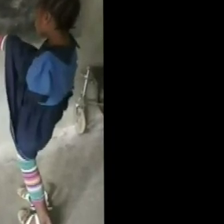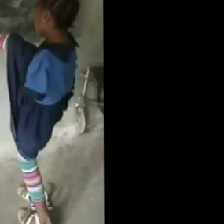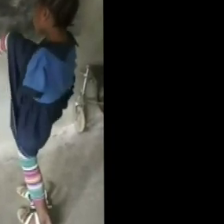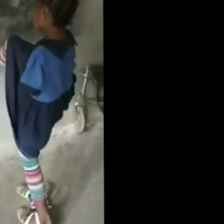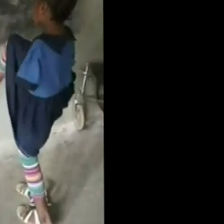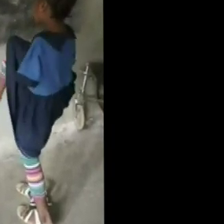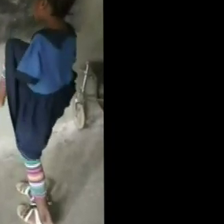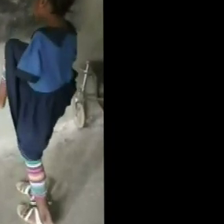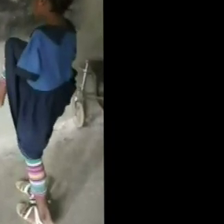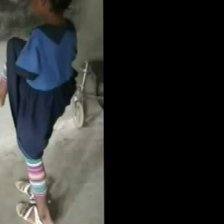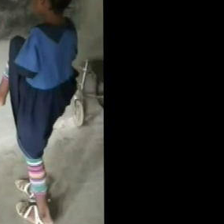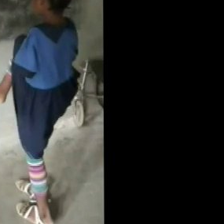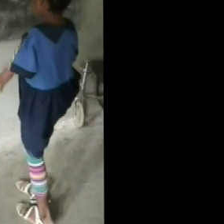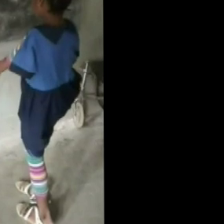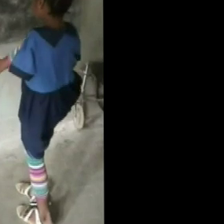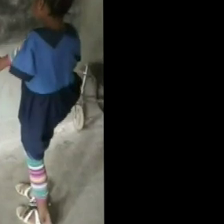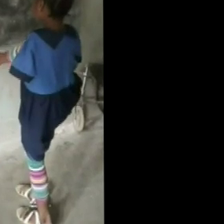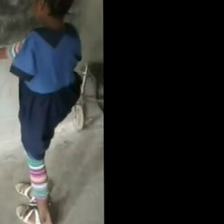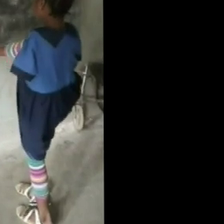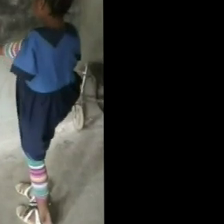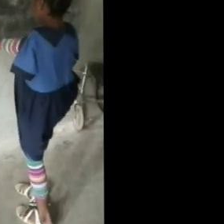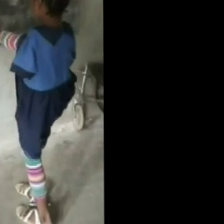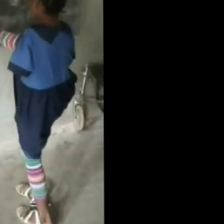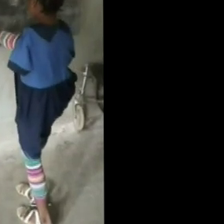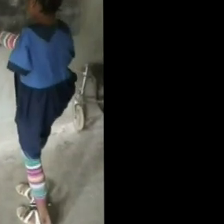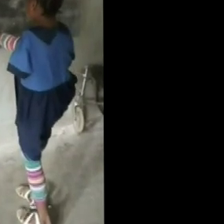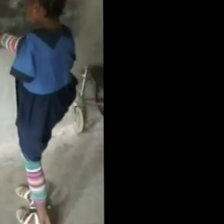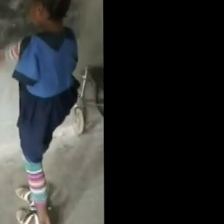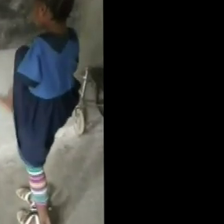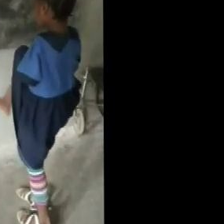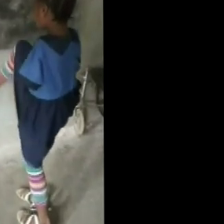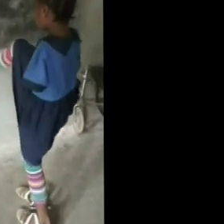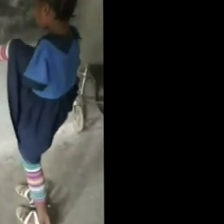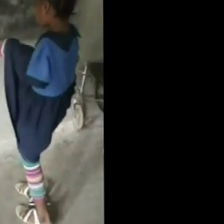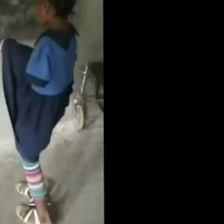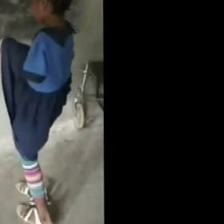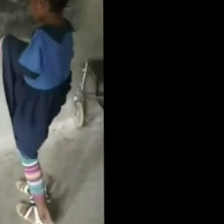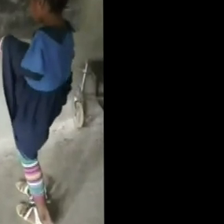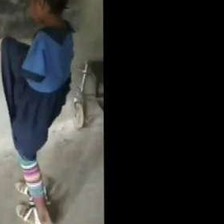Plus 4 est égal à 6. 7 plus le 1 de l'obtenir 8.